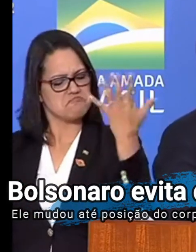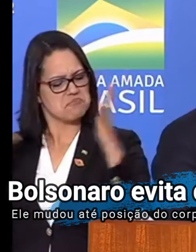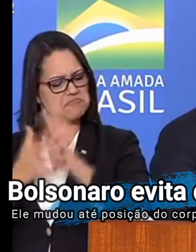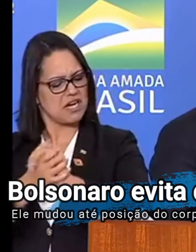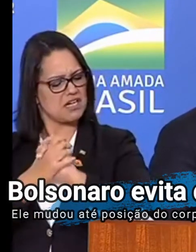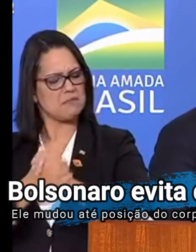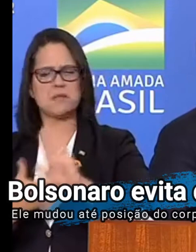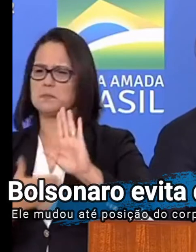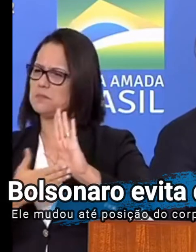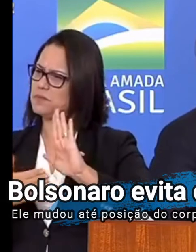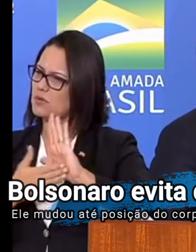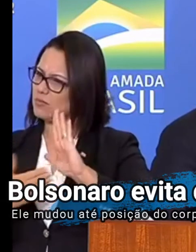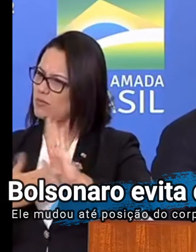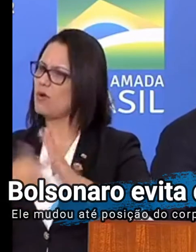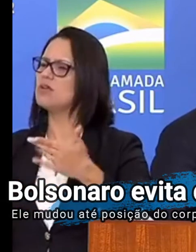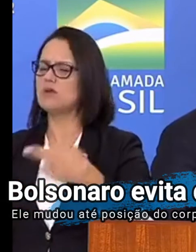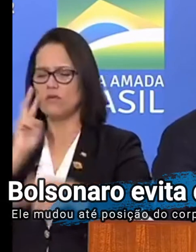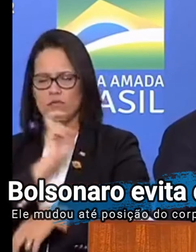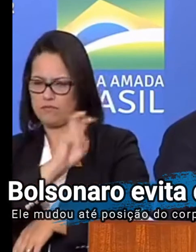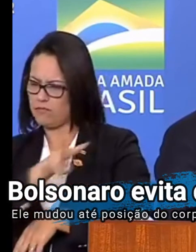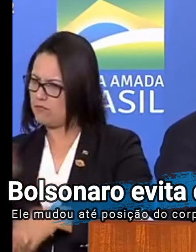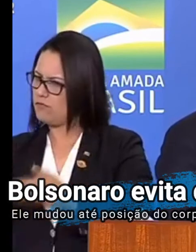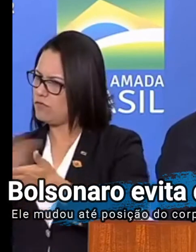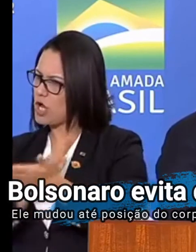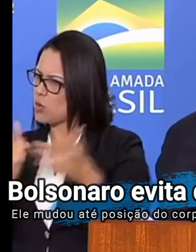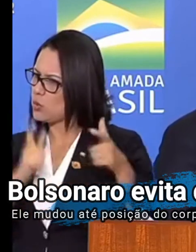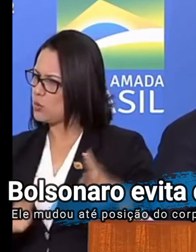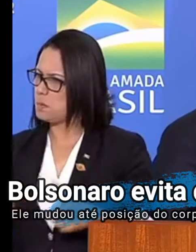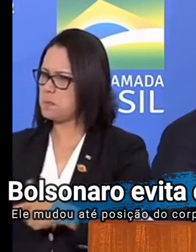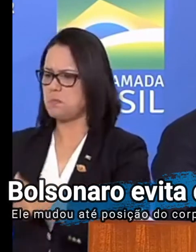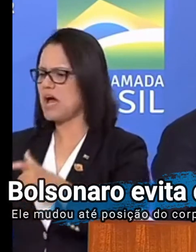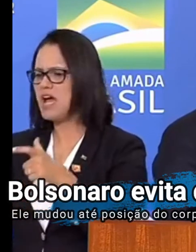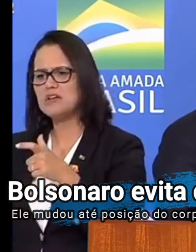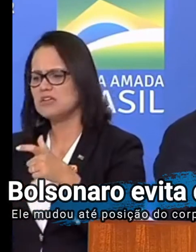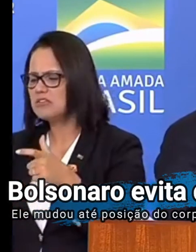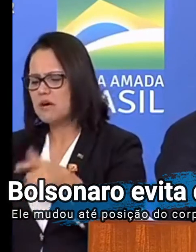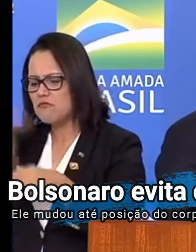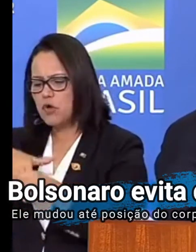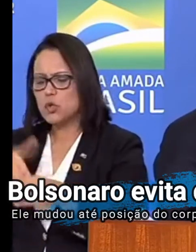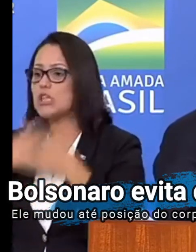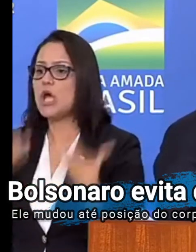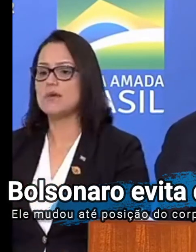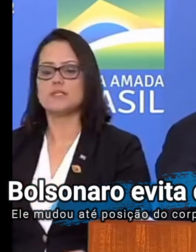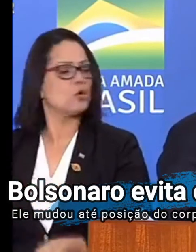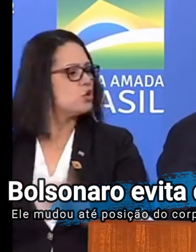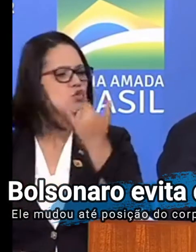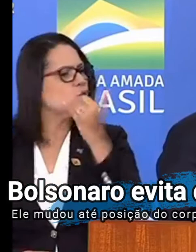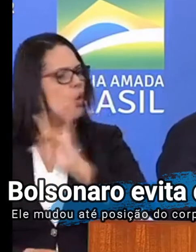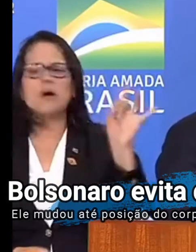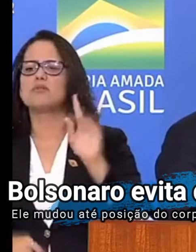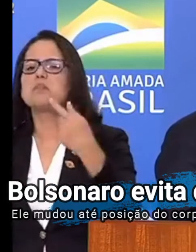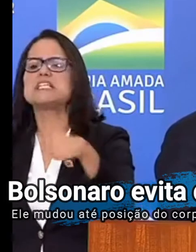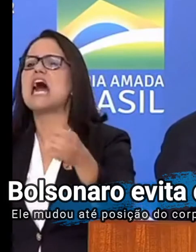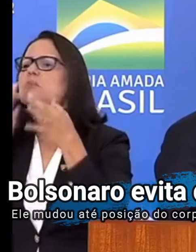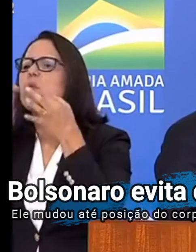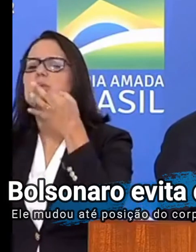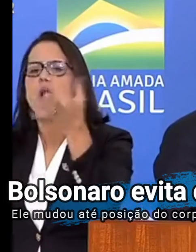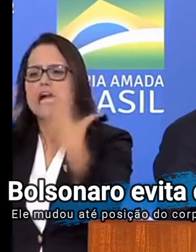o git alguns bairros tiveram votação e não aceitaram me desculpa não tem que aceitar não tem em pó